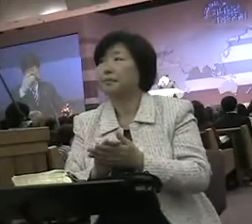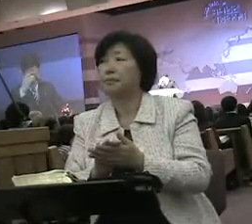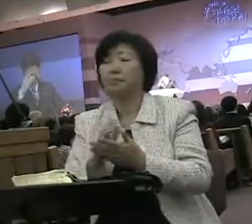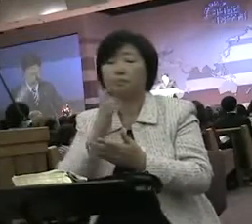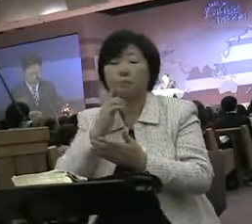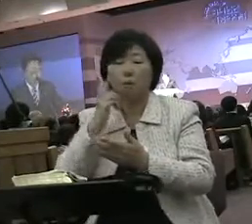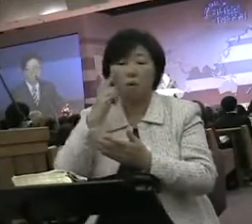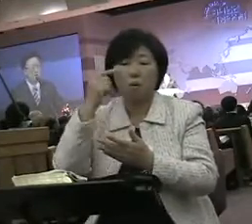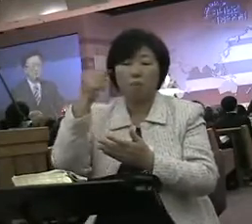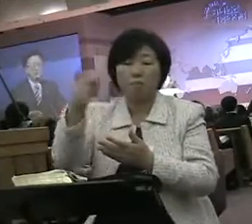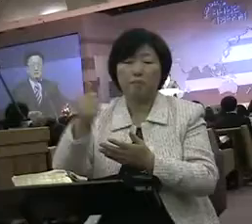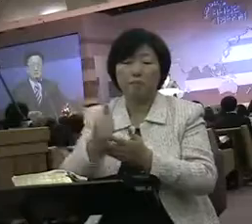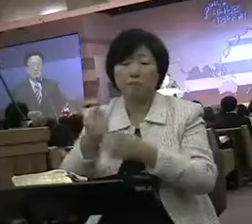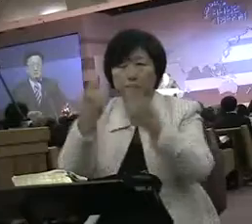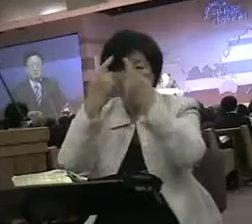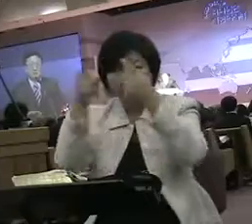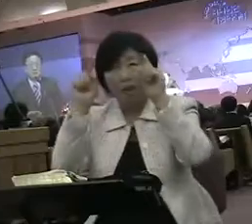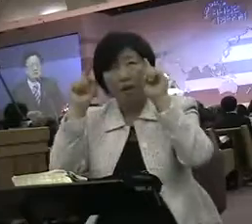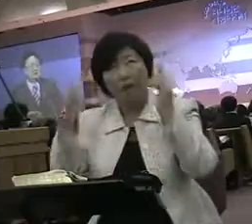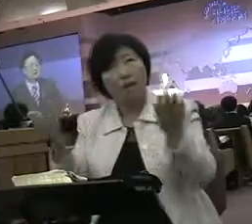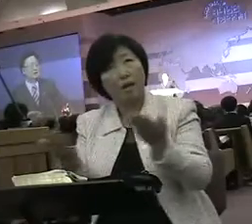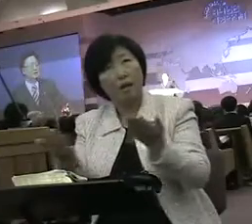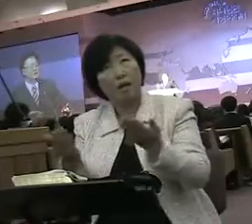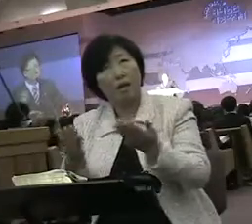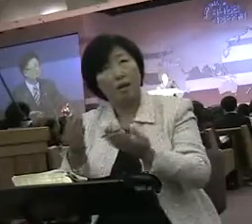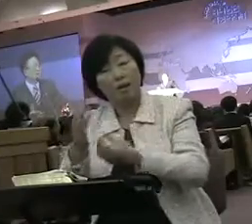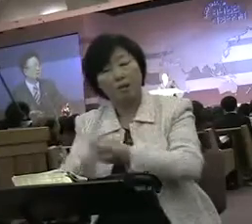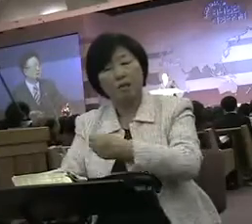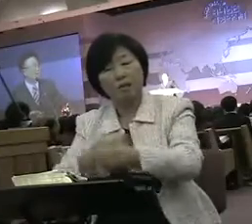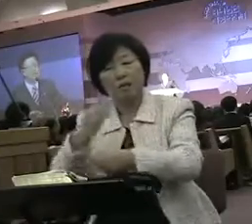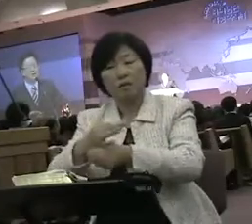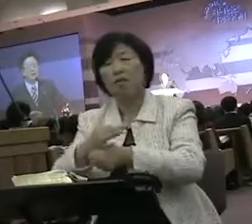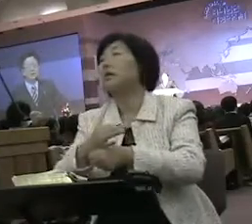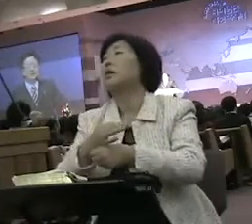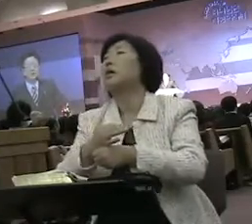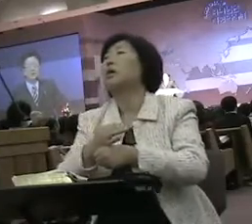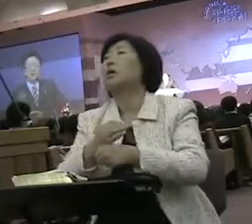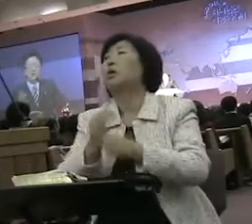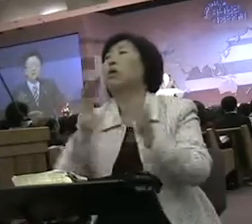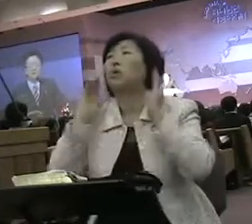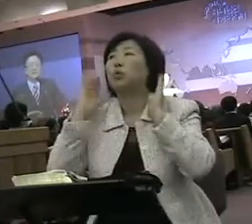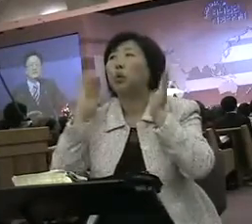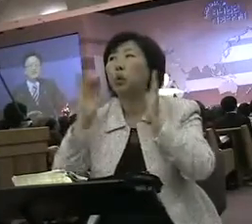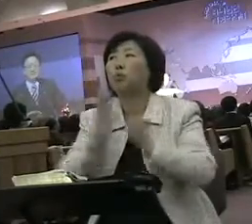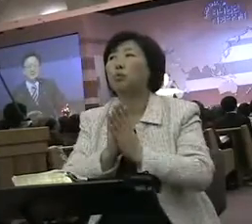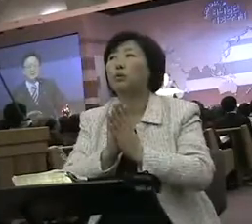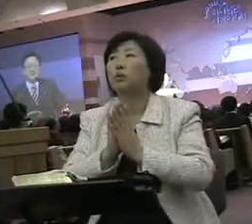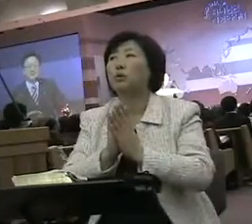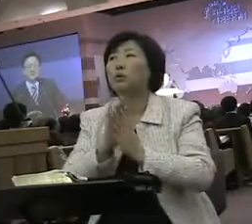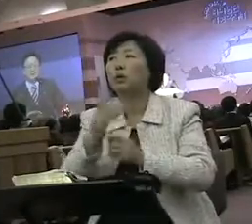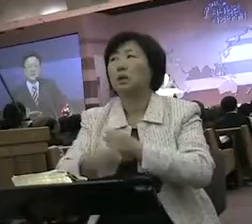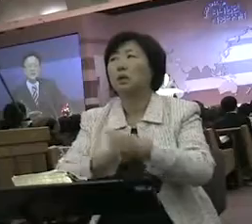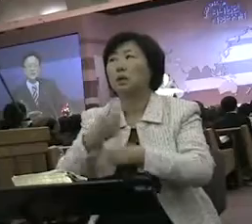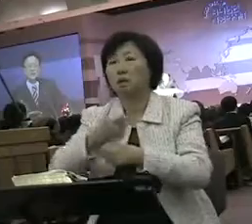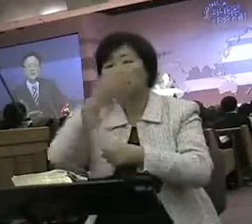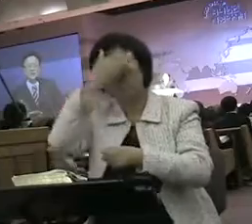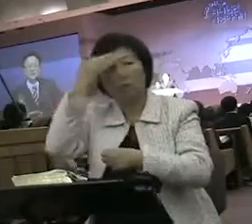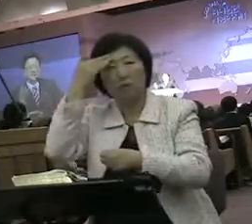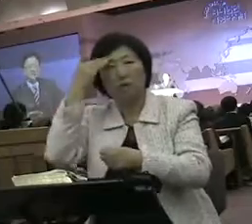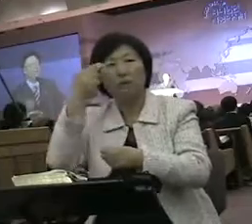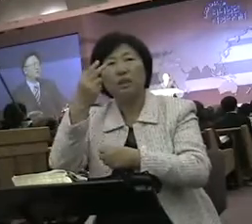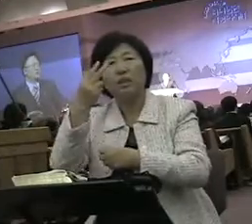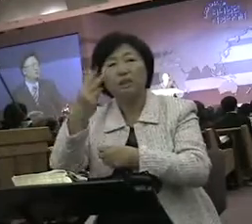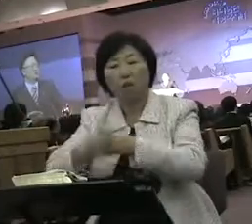제가 대학생 사역 10년 하고 저희 교회 와서도 제가 교육부 1년 했고요. 청년부 2년 했습니다. 3년